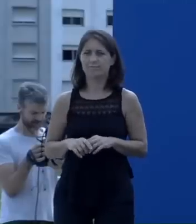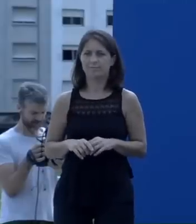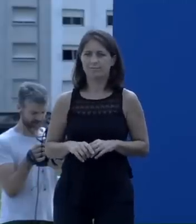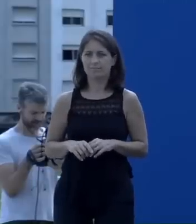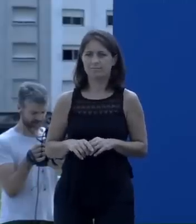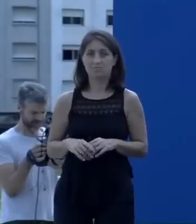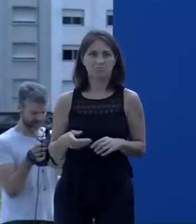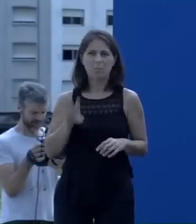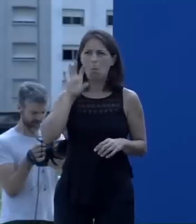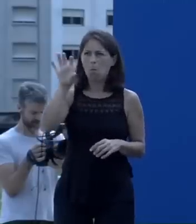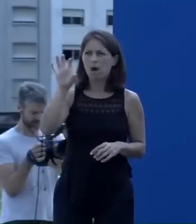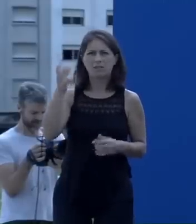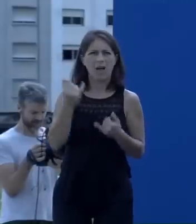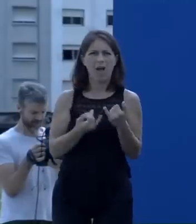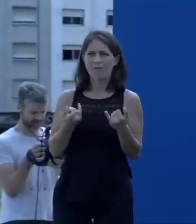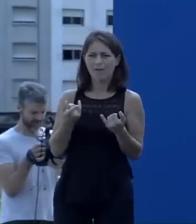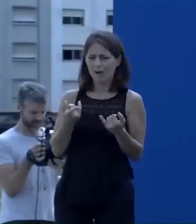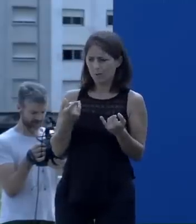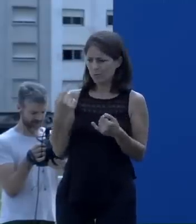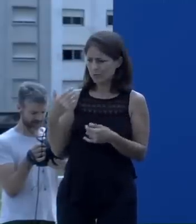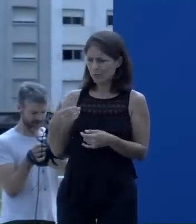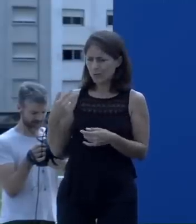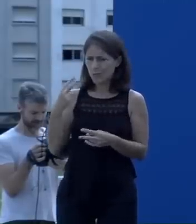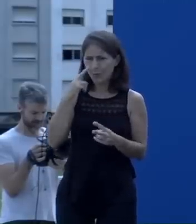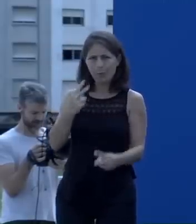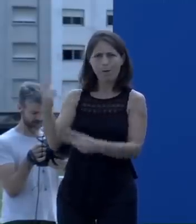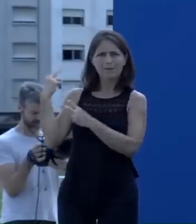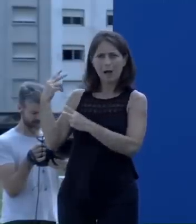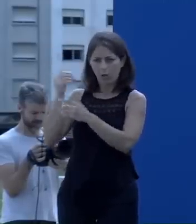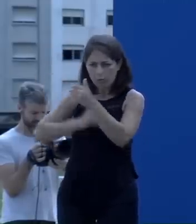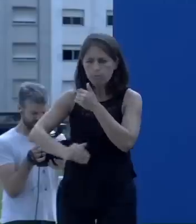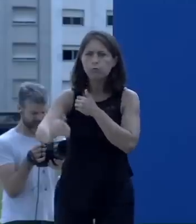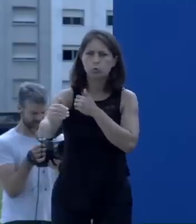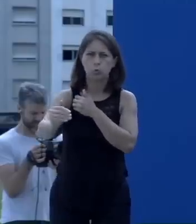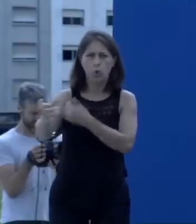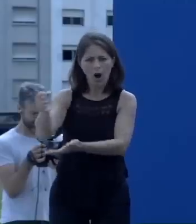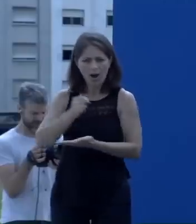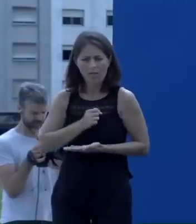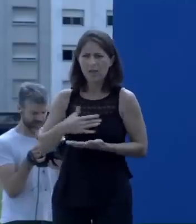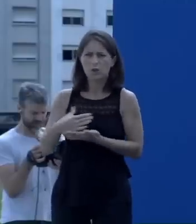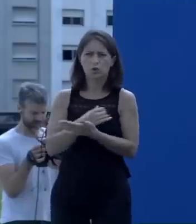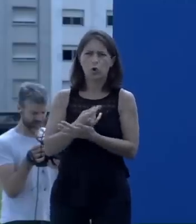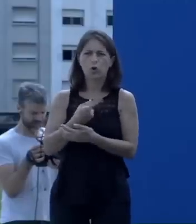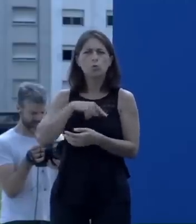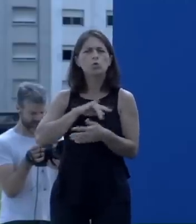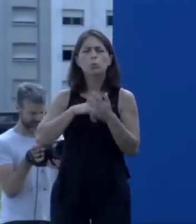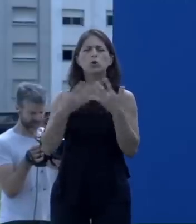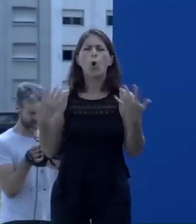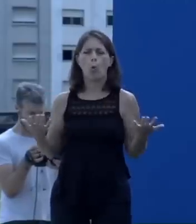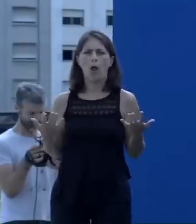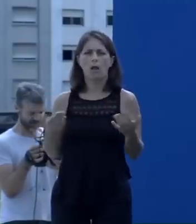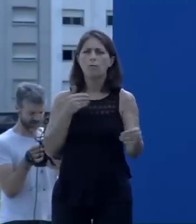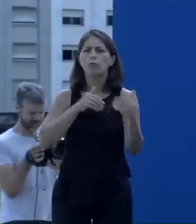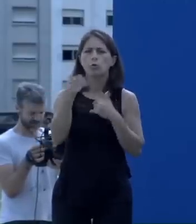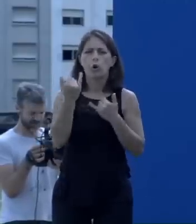A nación, a país, é o pasado, é todo o que nos ven dado, pero é sobre todo o futuro. Para a nosa construción dun proxecto nacional é a vontade de convivir